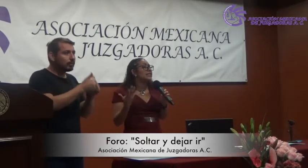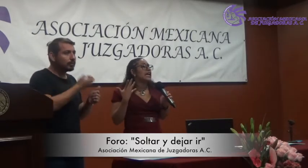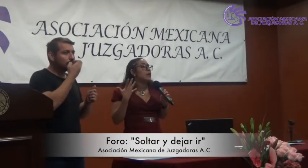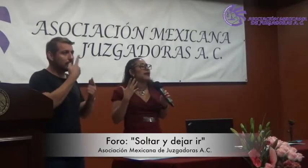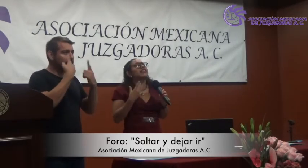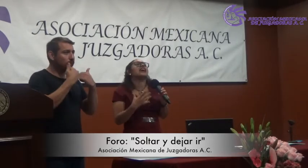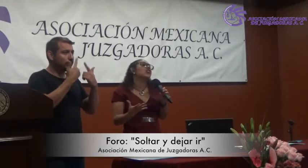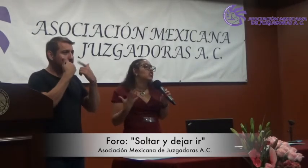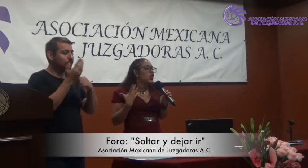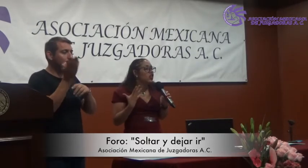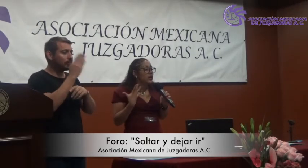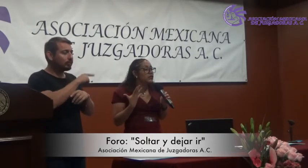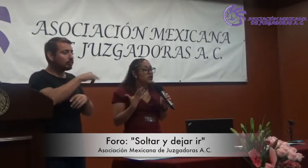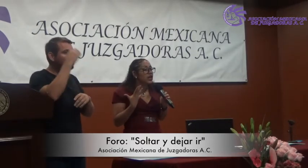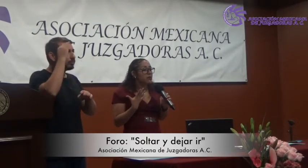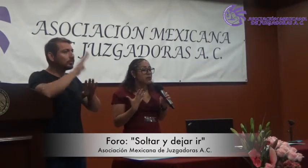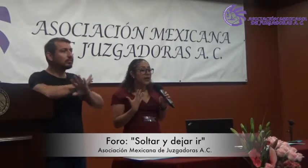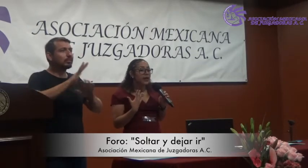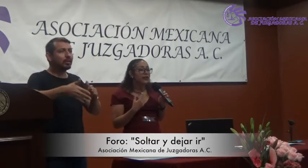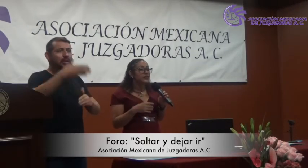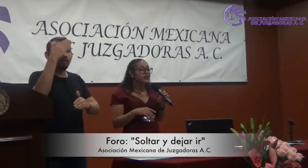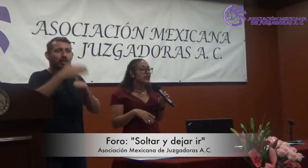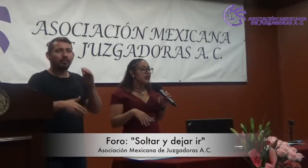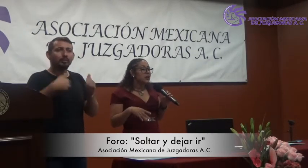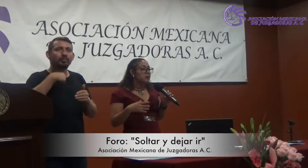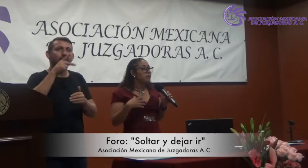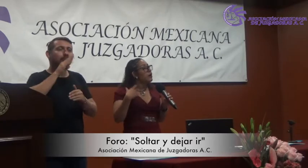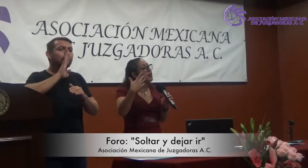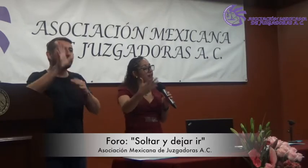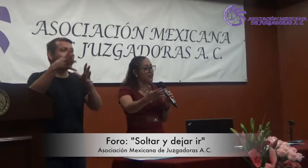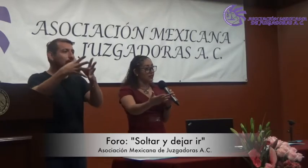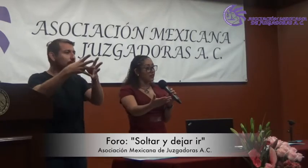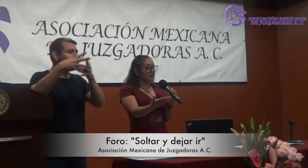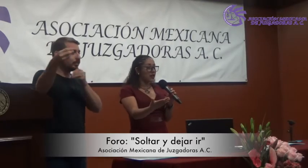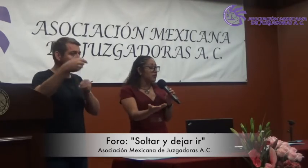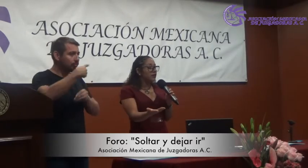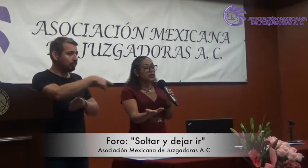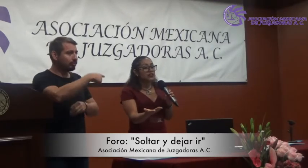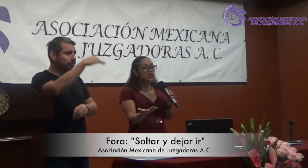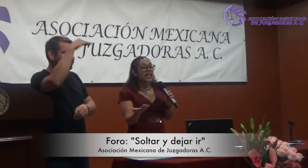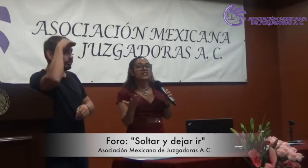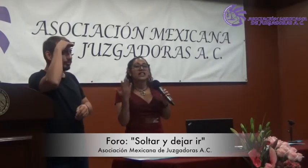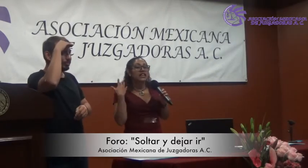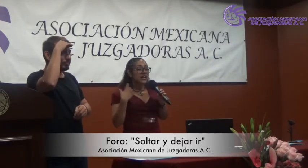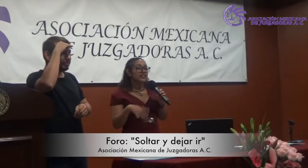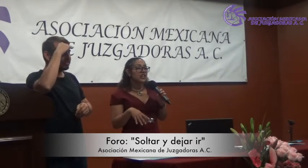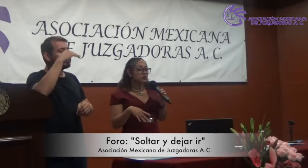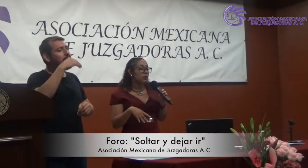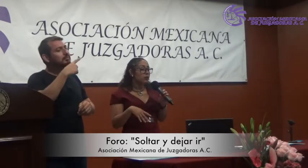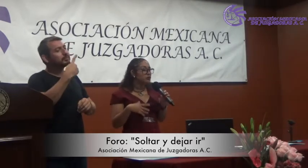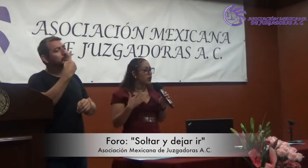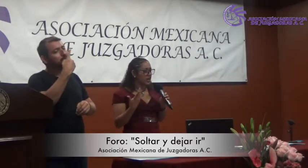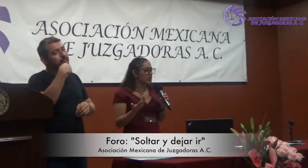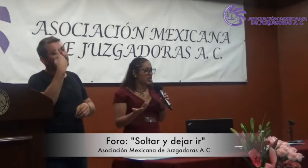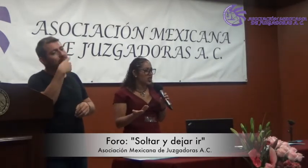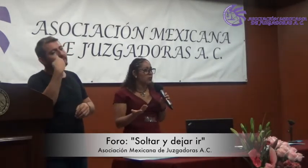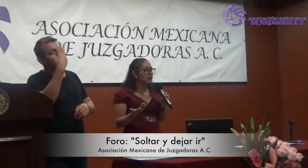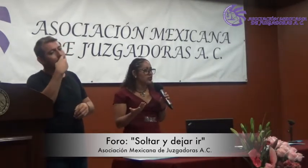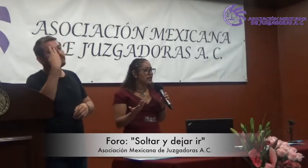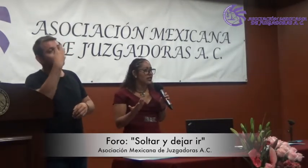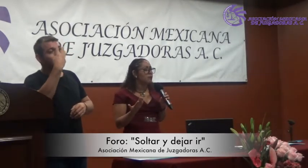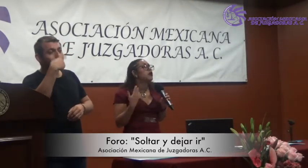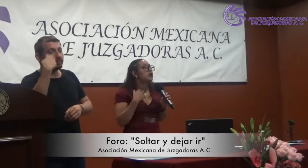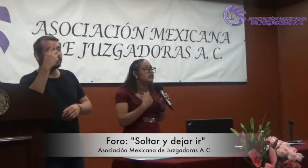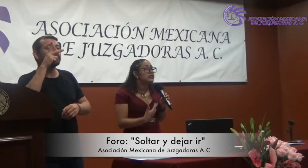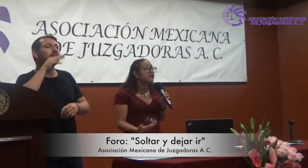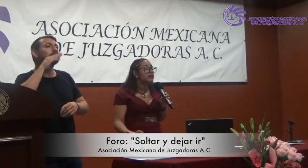porque piensan que perdieron todo y que es un drama para ellos. Pero al cabo de unas horas regresan los papás por ellos y no